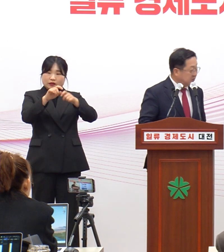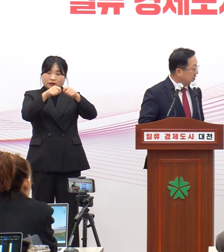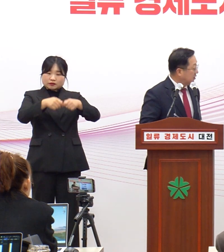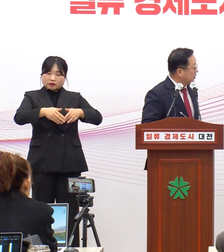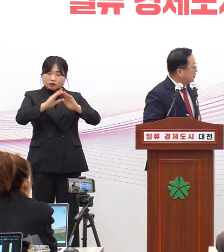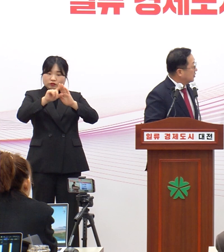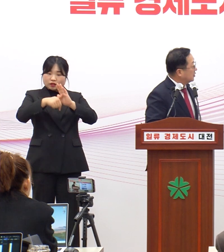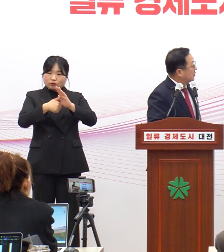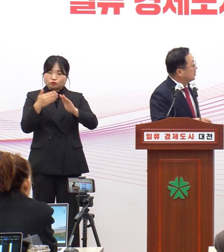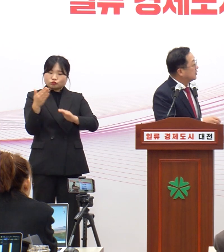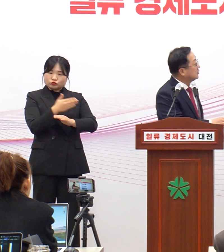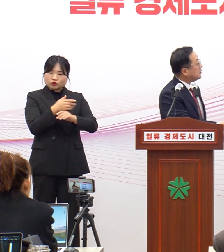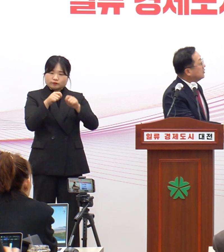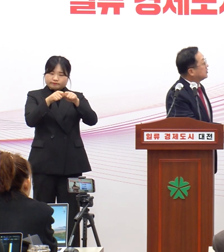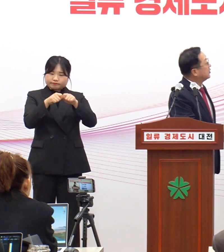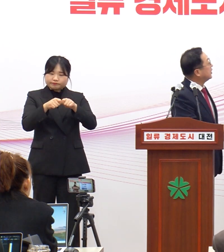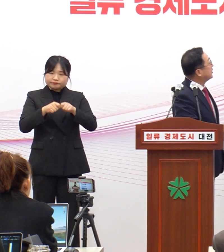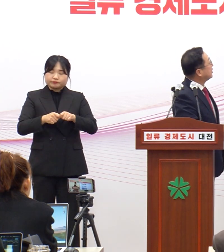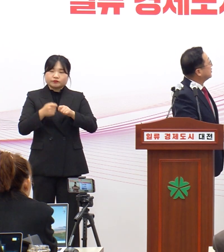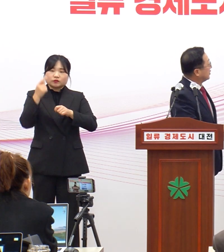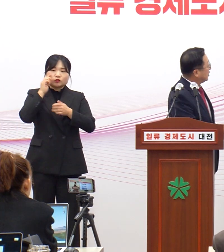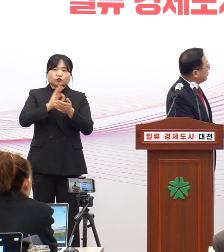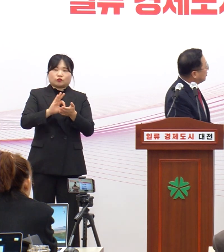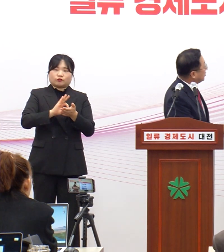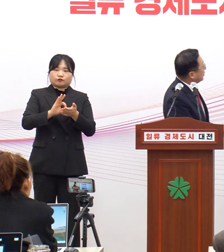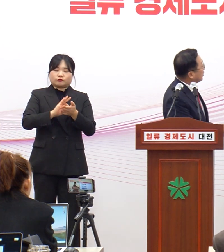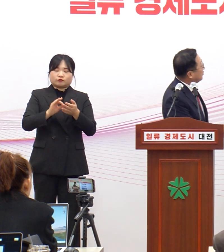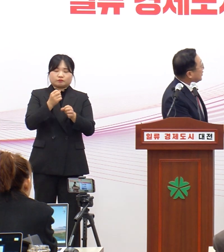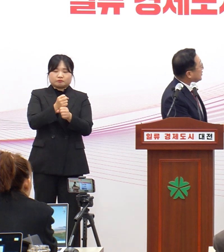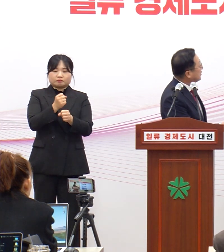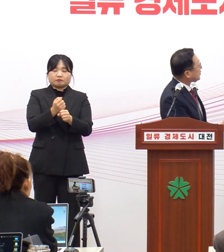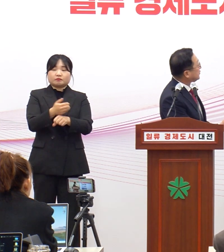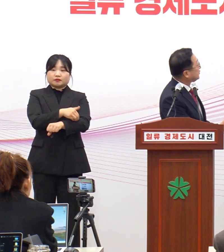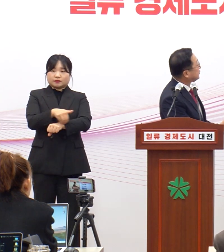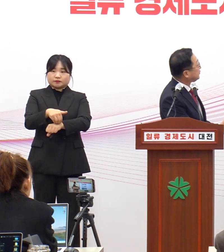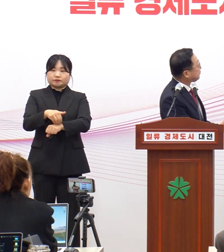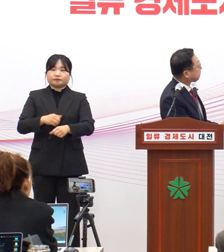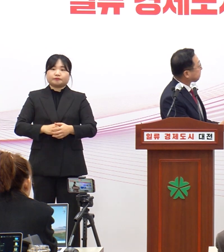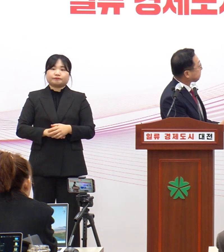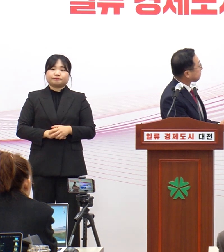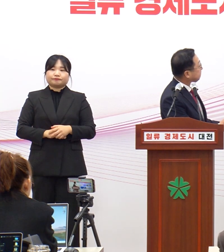좀 세심한 신경을 써야겠다 이런 생각이 듭니다. 다음 페이지.